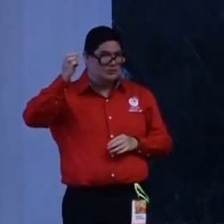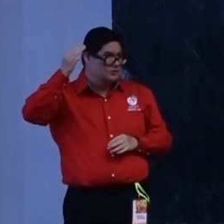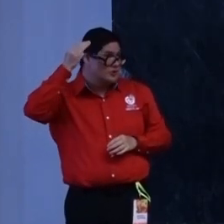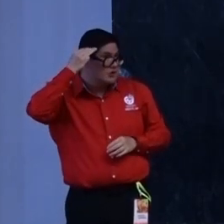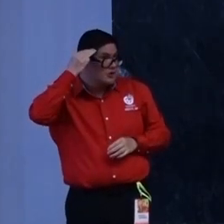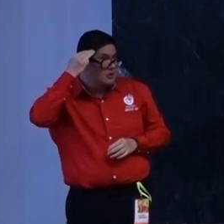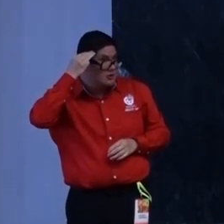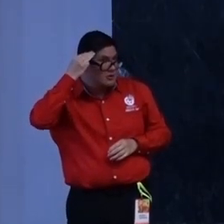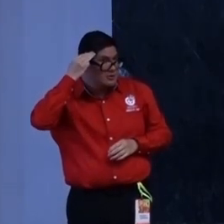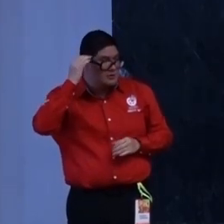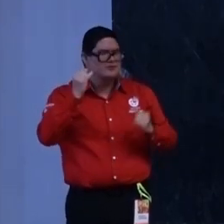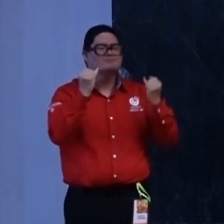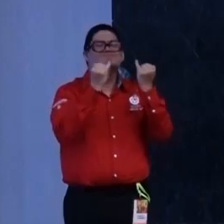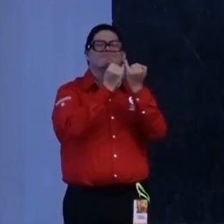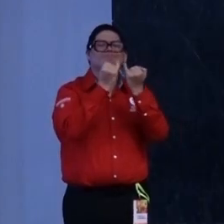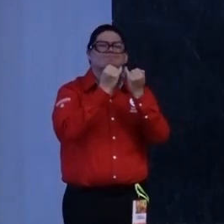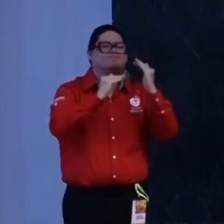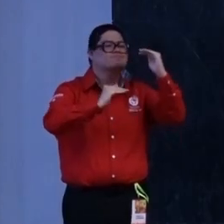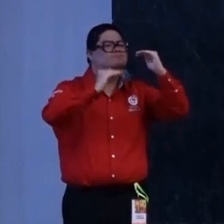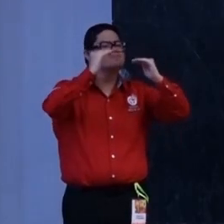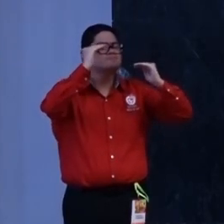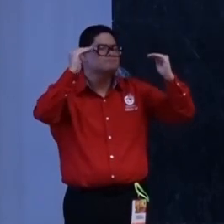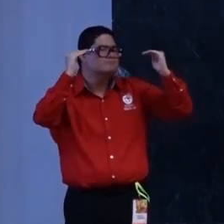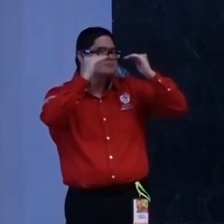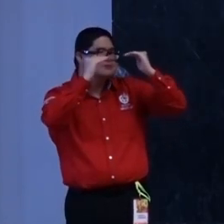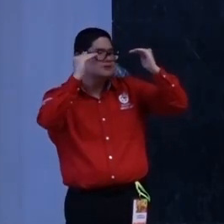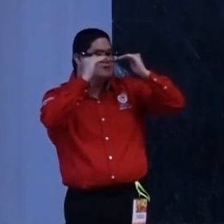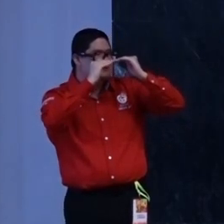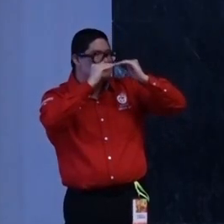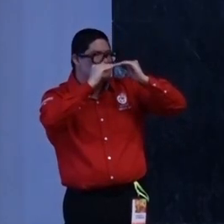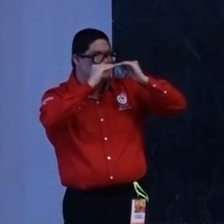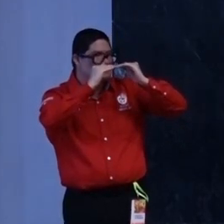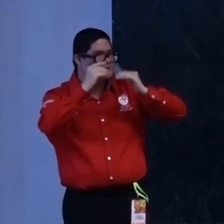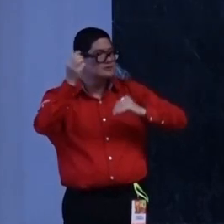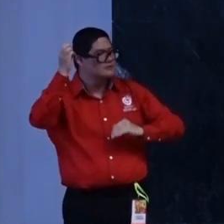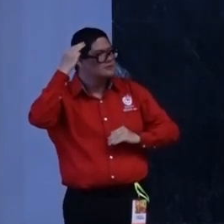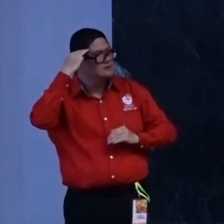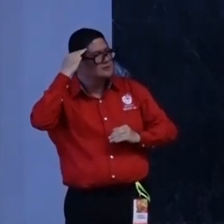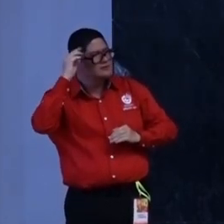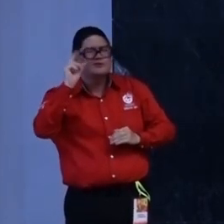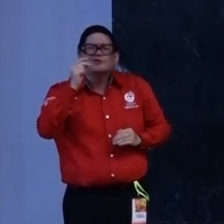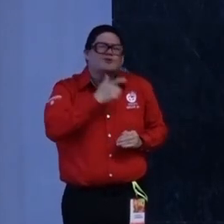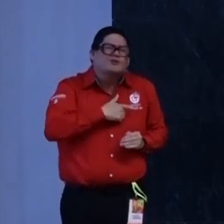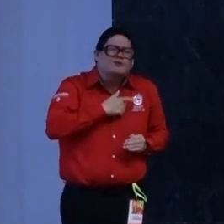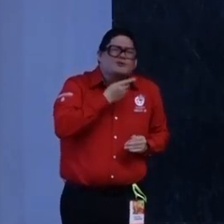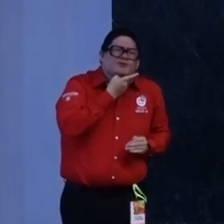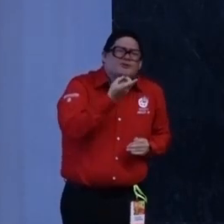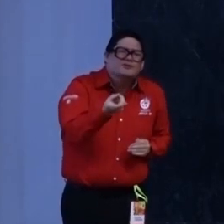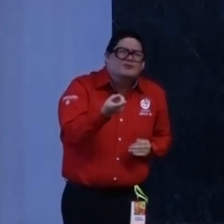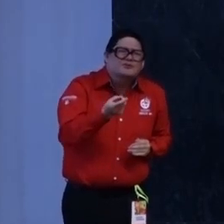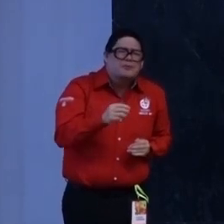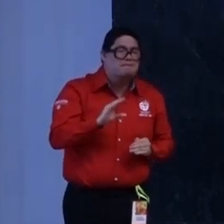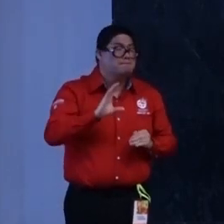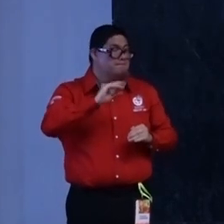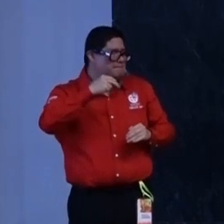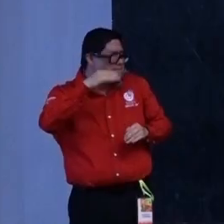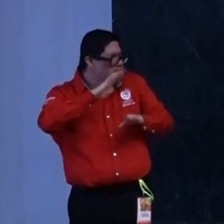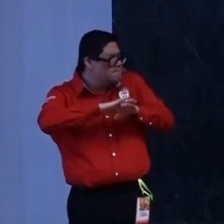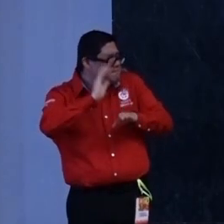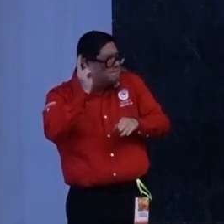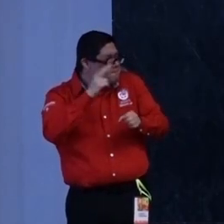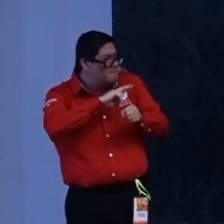más igual. Su cerebro funciona, no me gusta decir esto, pero más